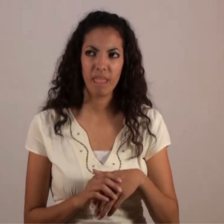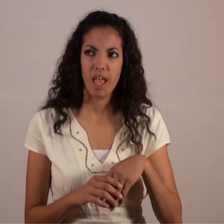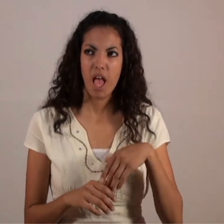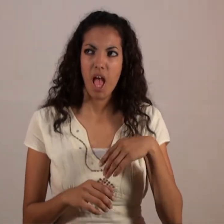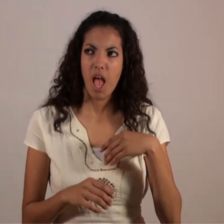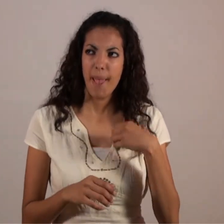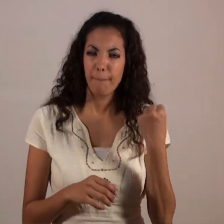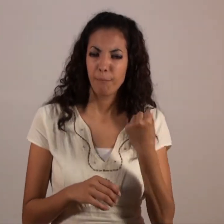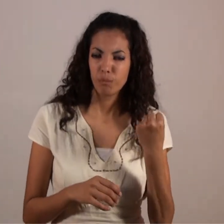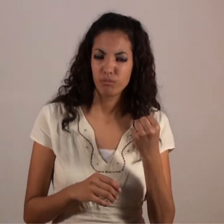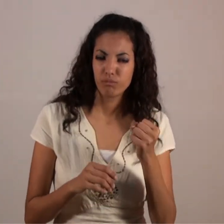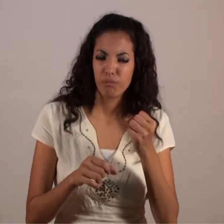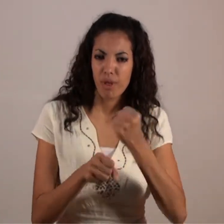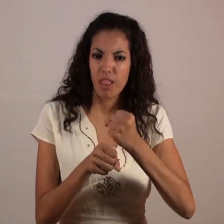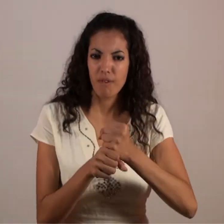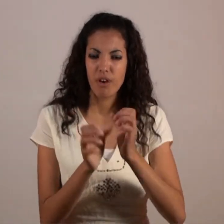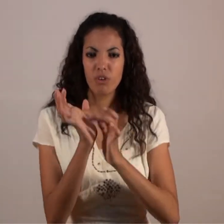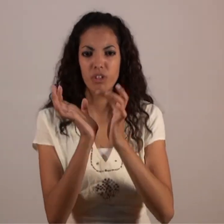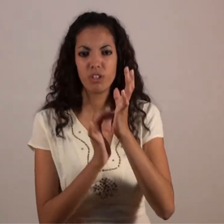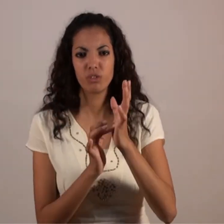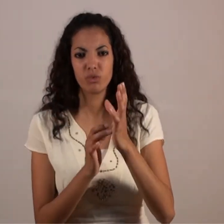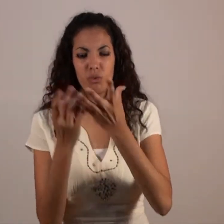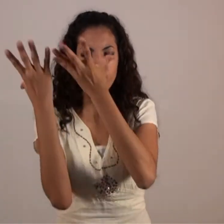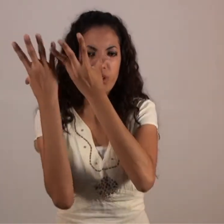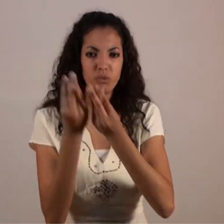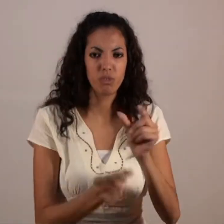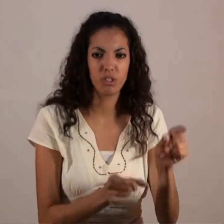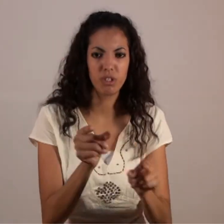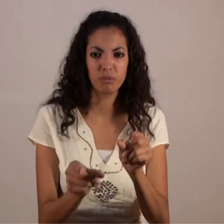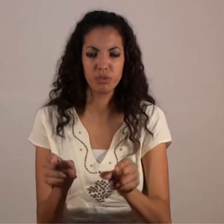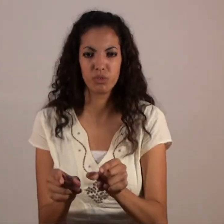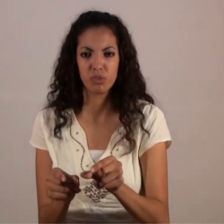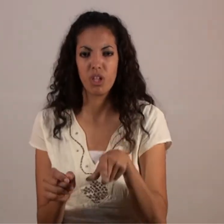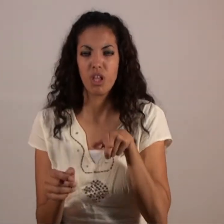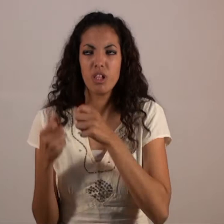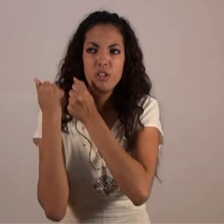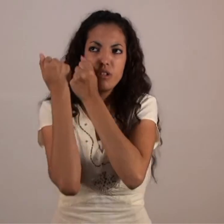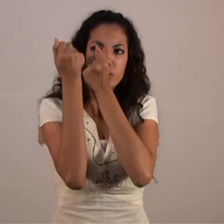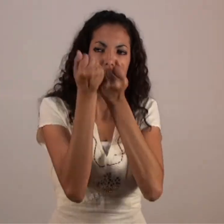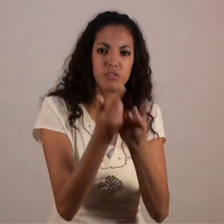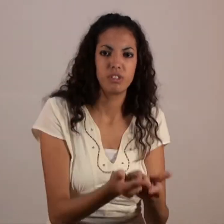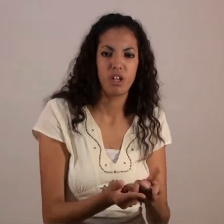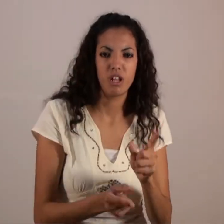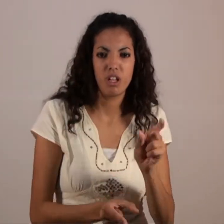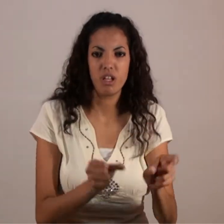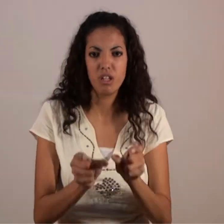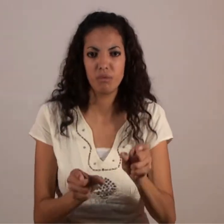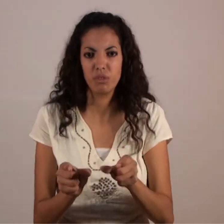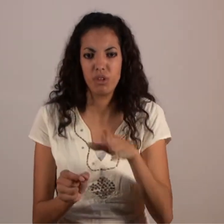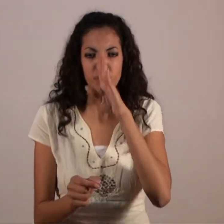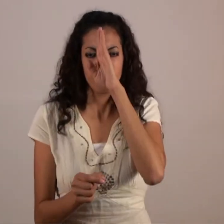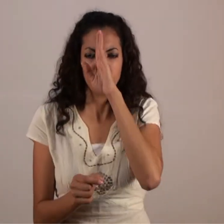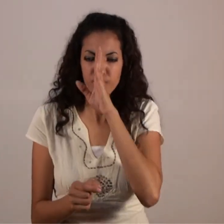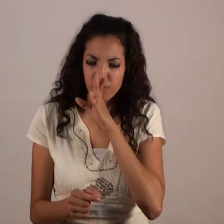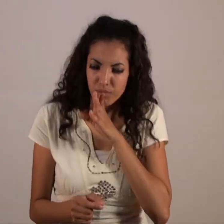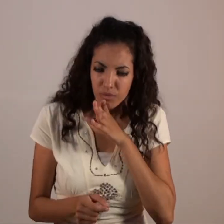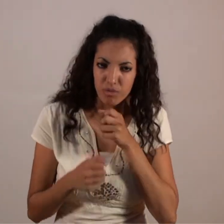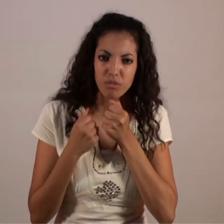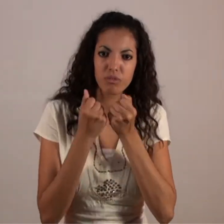para el rol de Cristo como mediador, porque Él otorga sus dones a nosotros, misericordioso, y es leal con